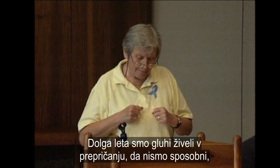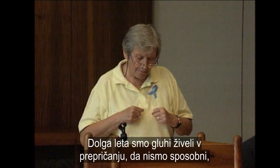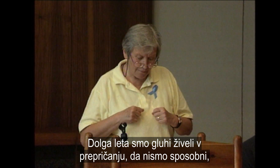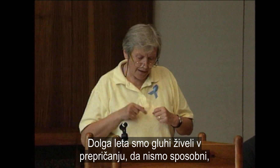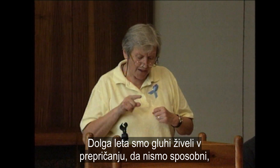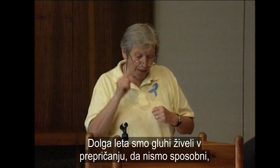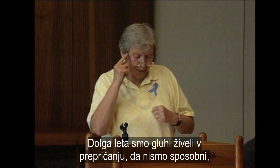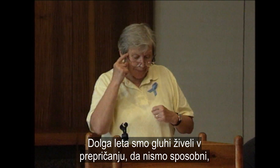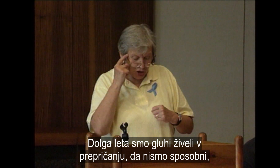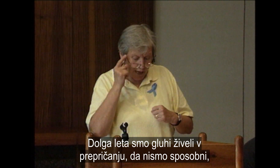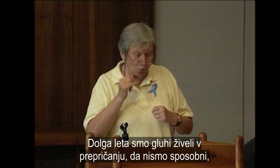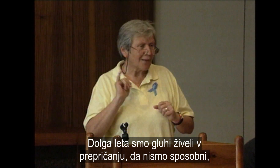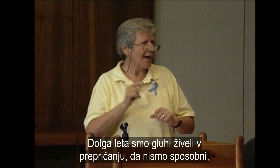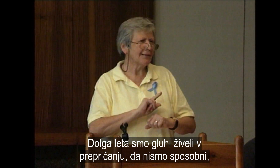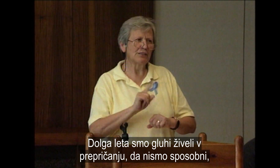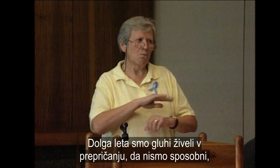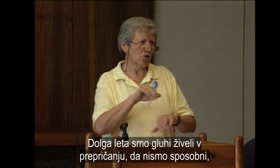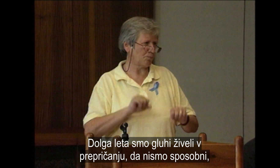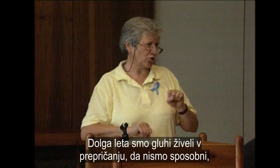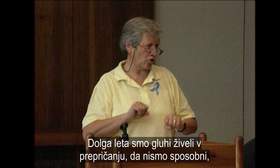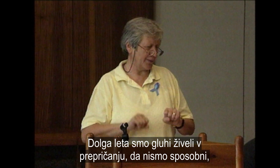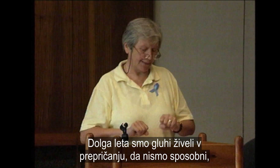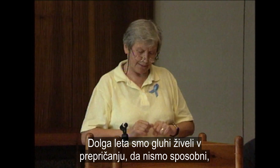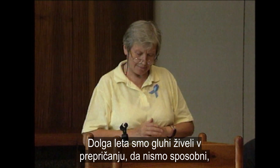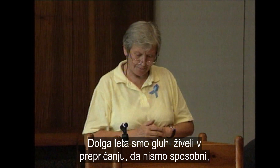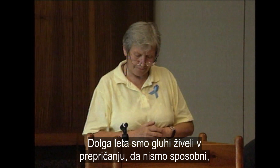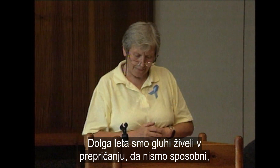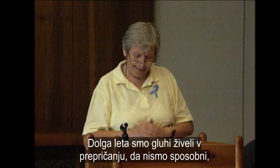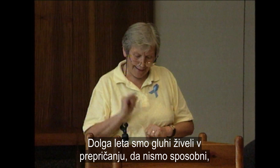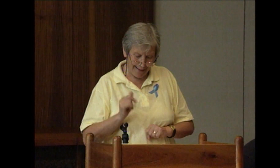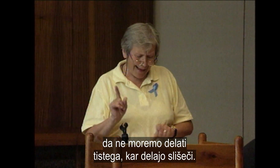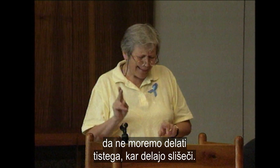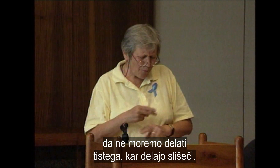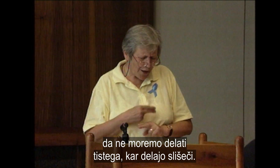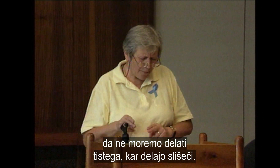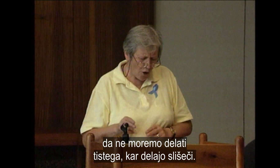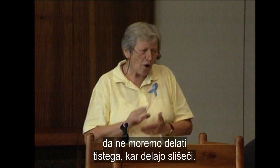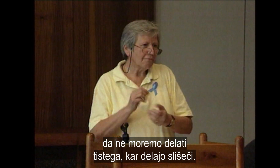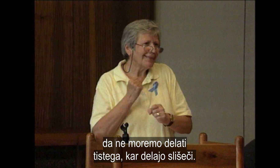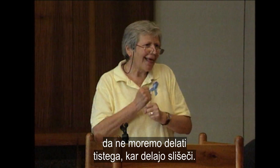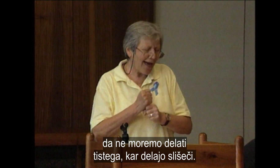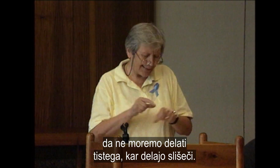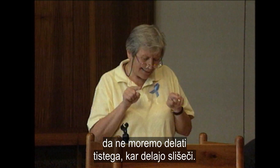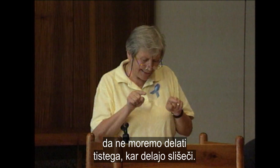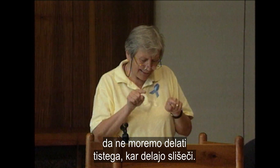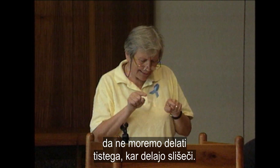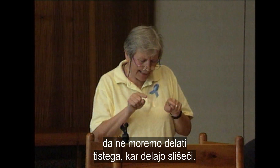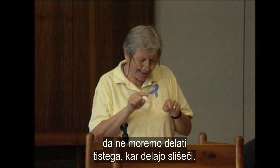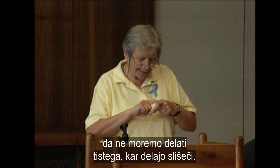Dolga leta smo gluhi živeli v prepričanju, da nismo sposobni, da ne moremo